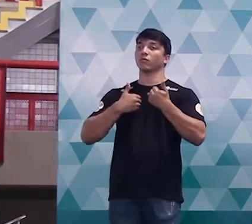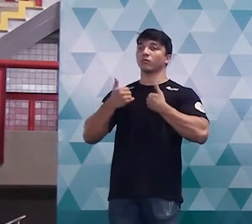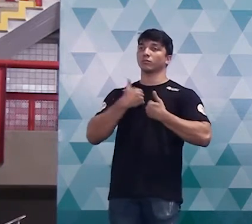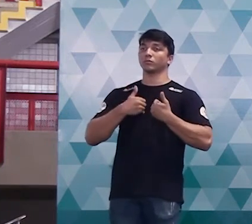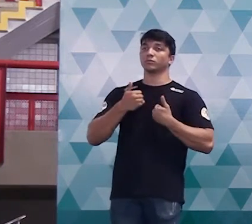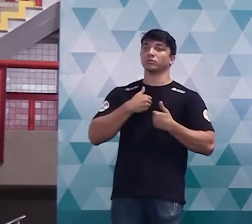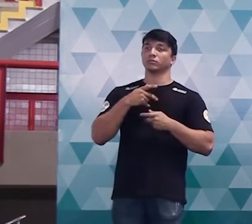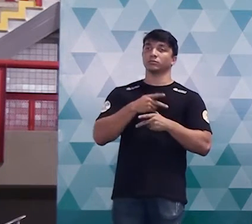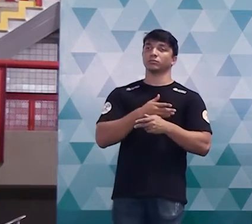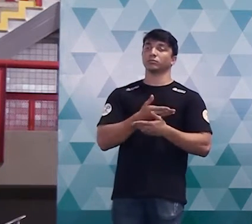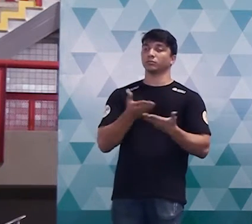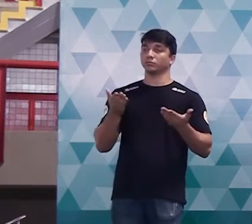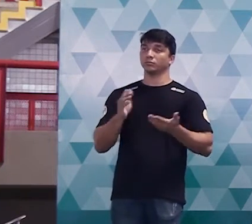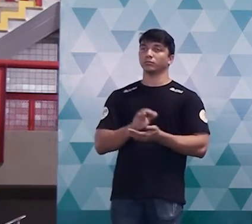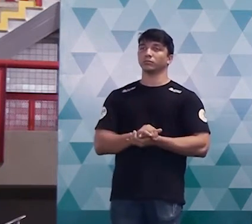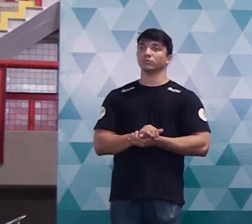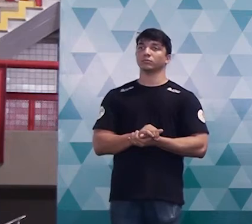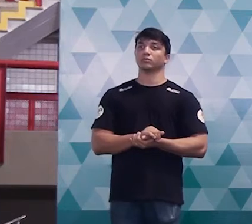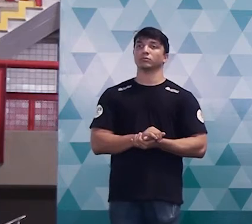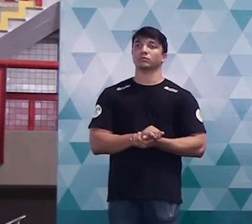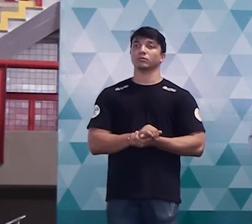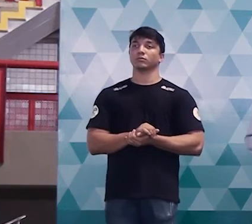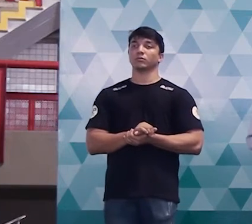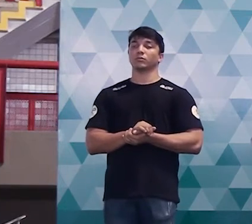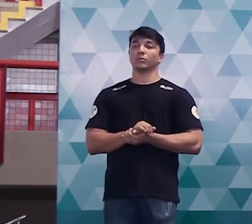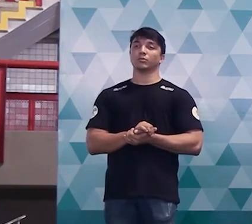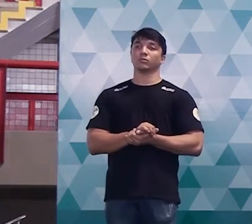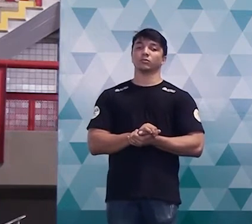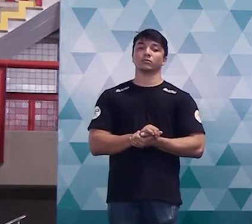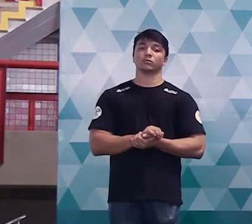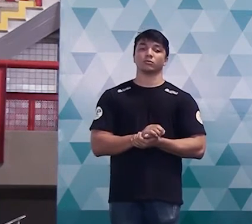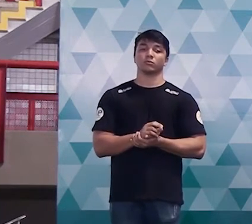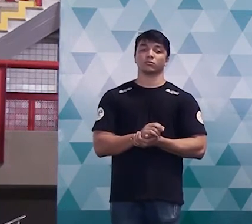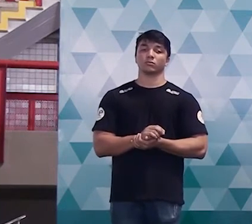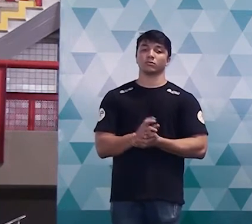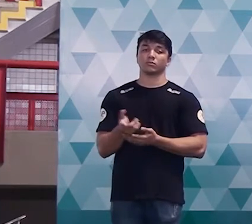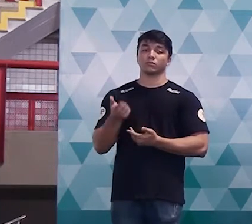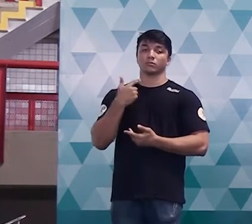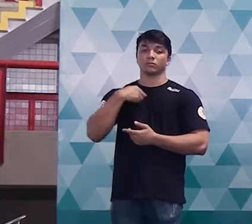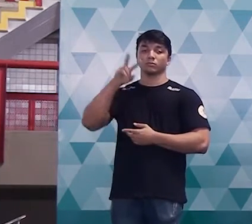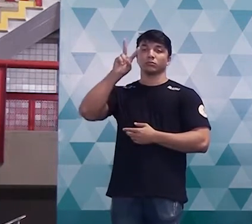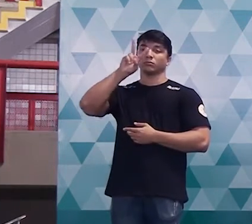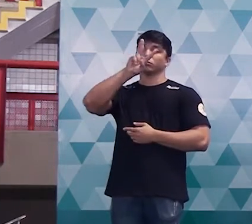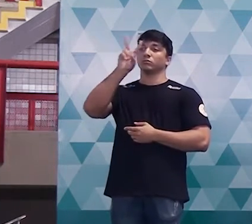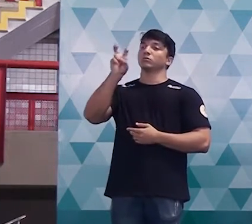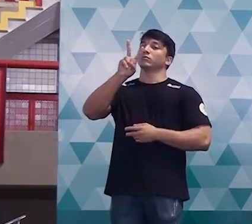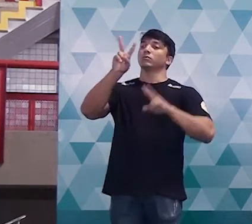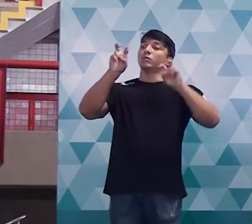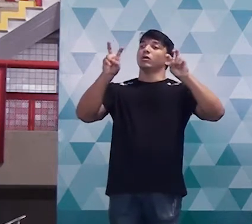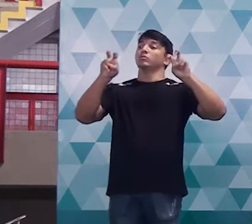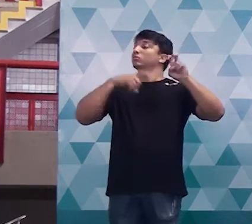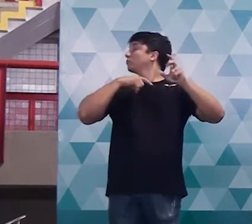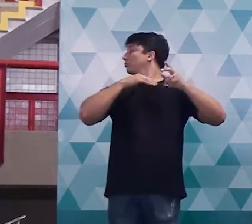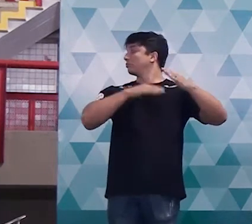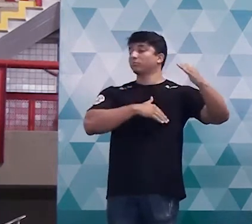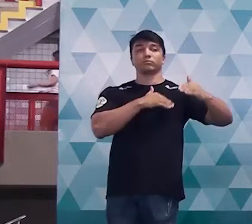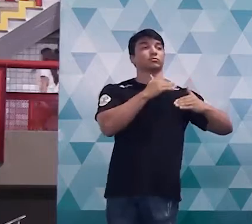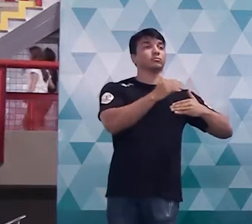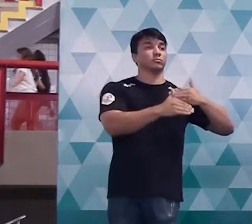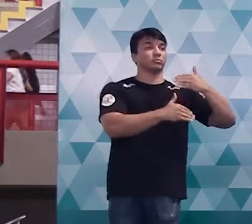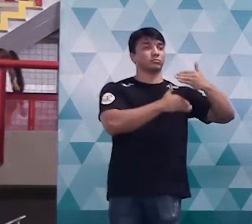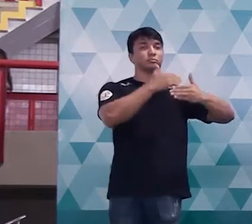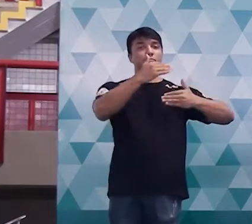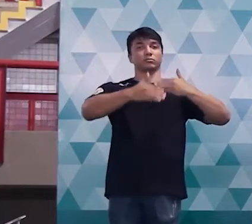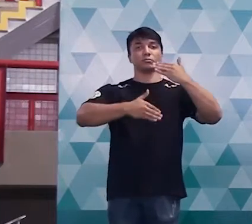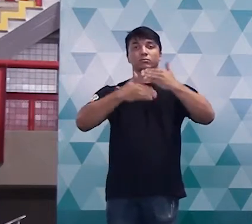para vocês, tudo bem? Pois vamos lá. Ora, quando a gente conversa sobre o processo